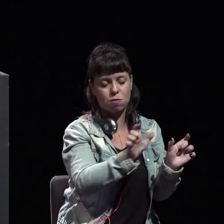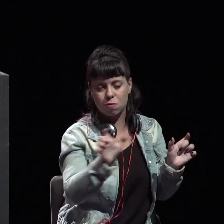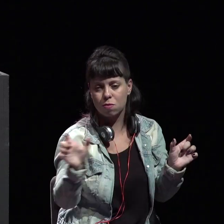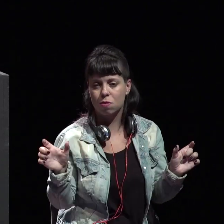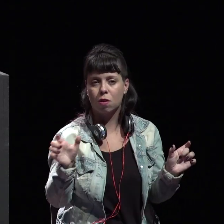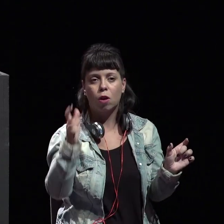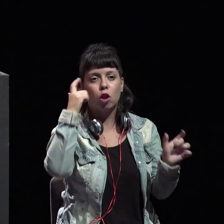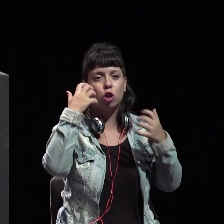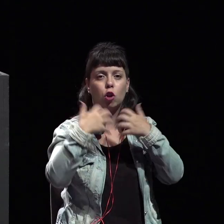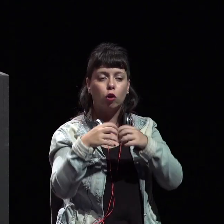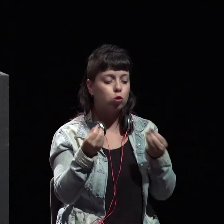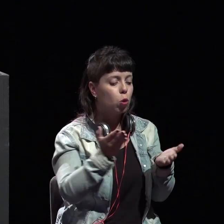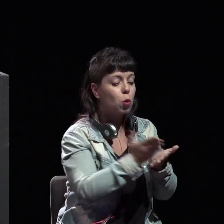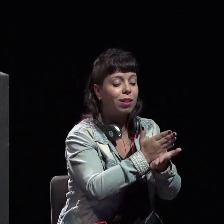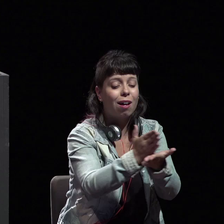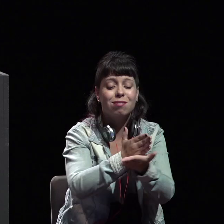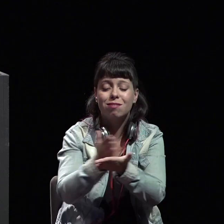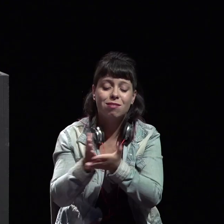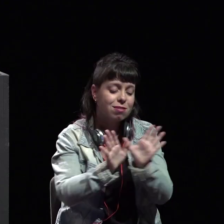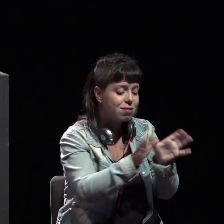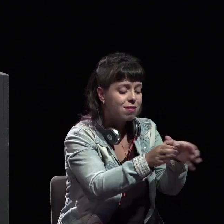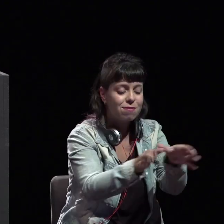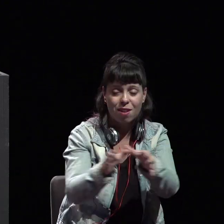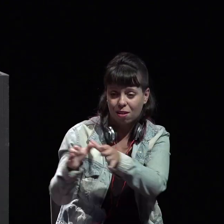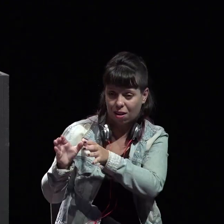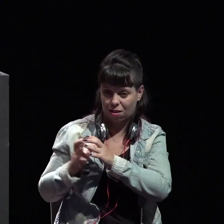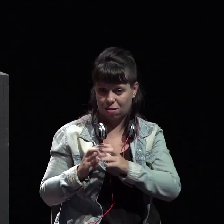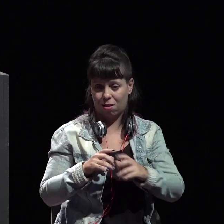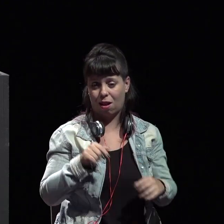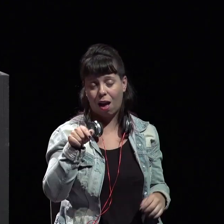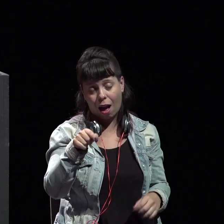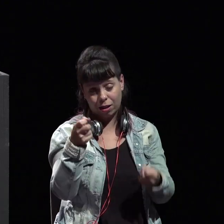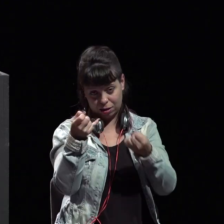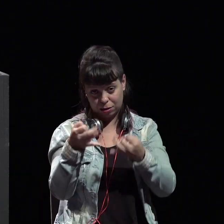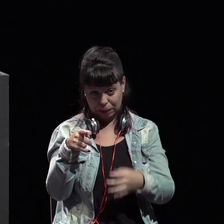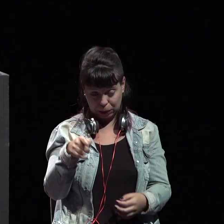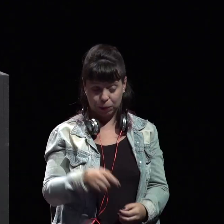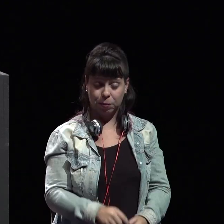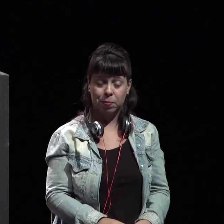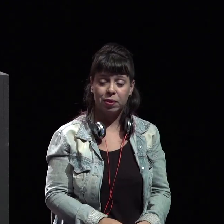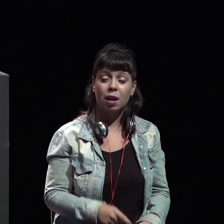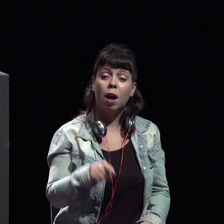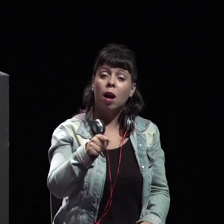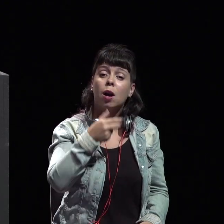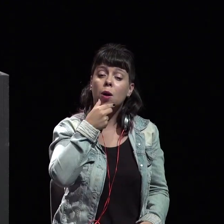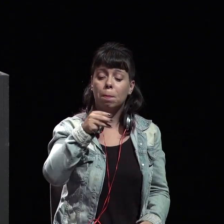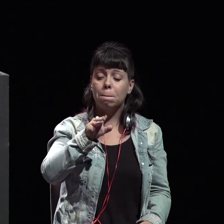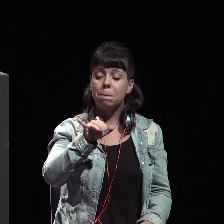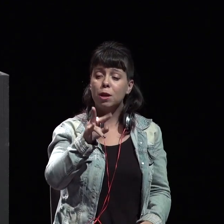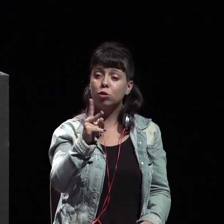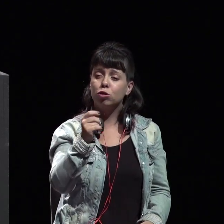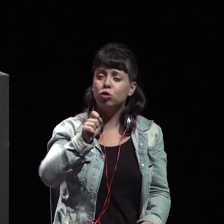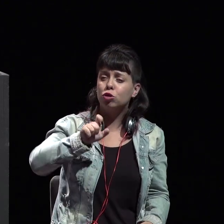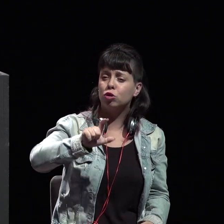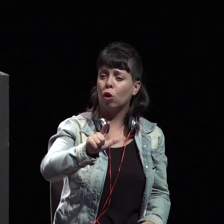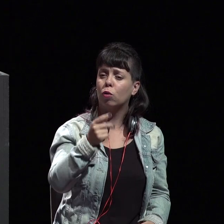e a sua taxonomia. Essa é uma expressão dele. Com isso, Mitchell se referia às ordens que nem sempre são aquelas estipuladas